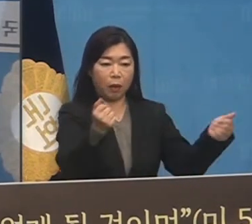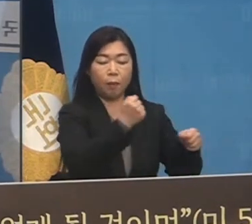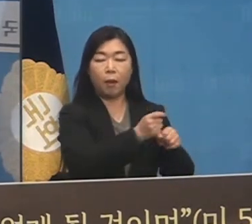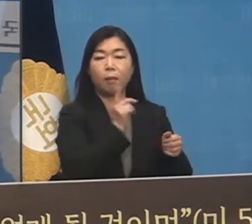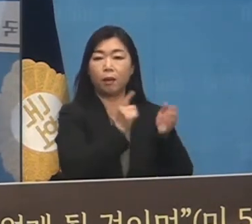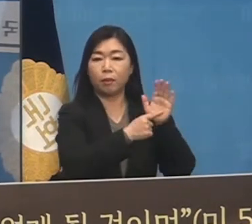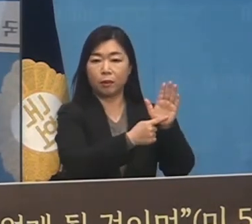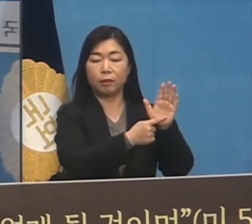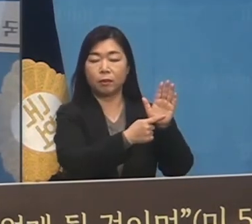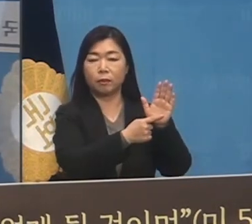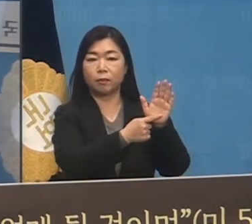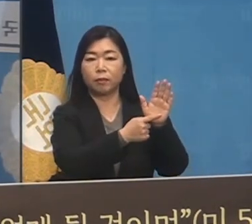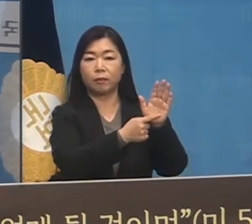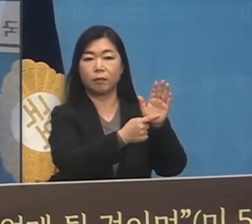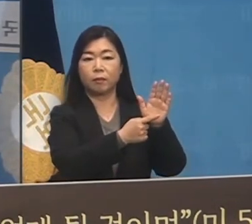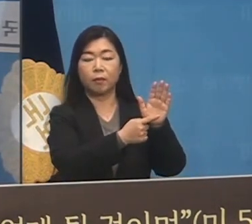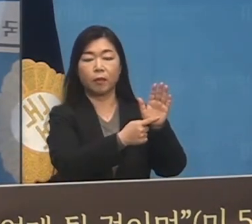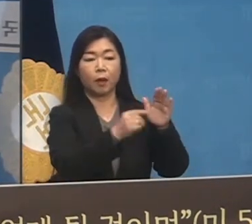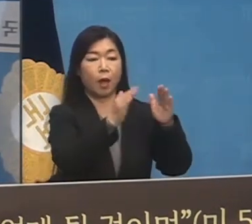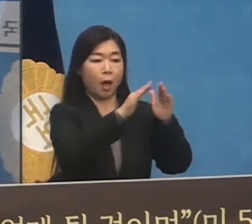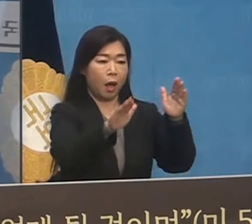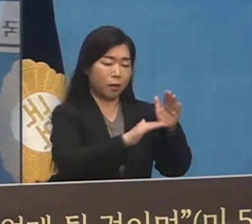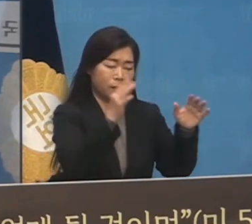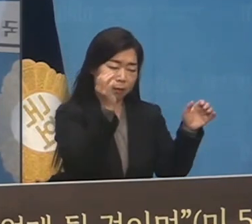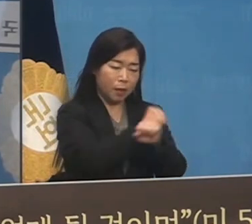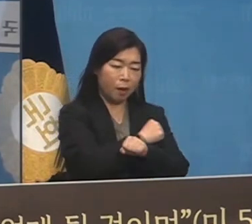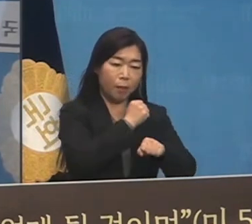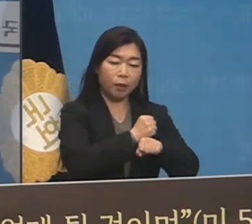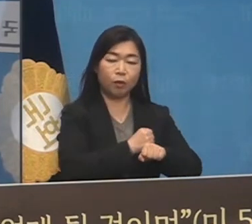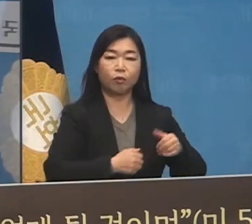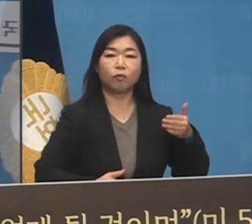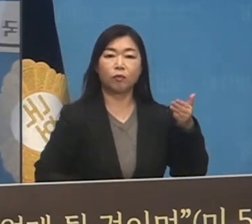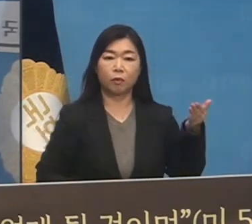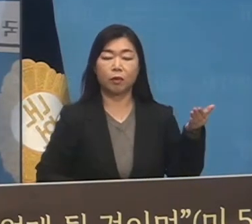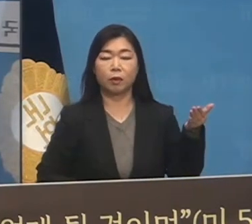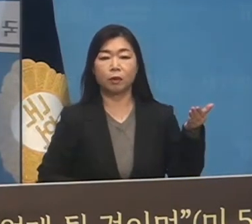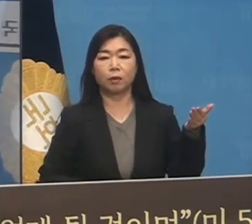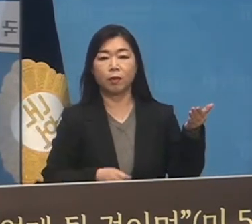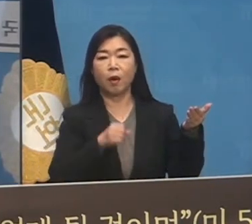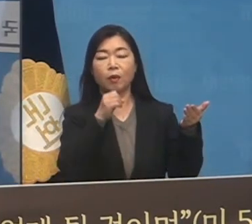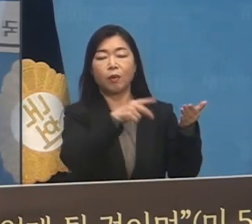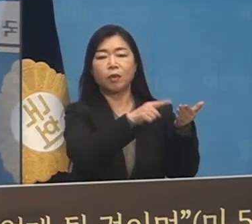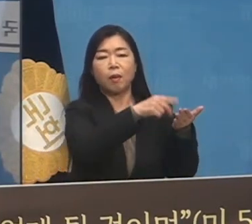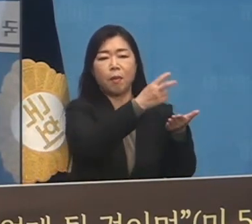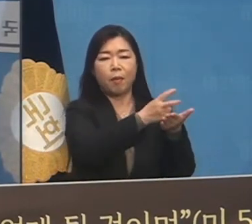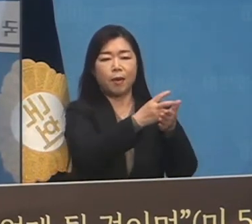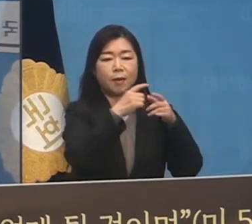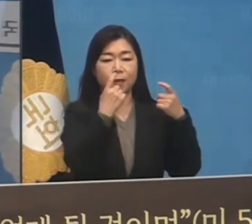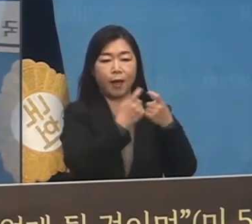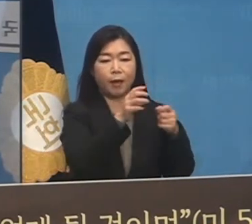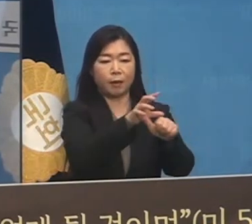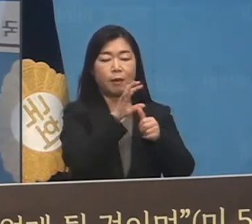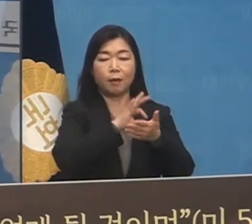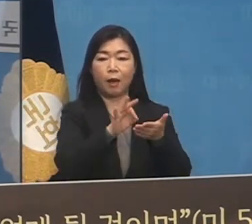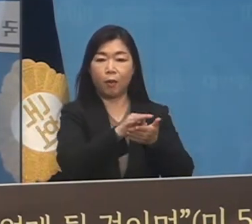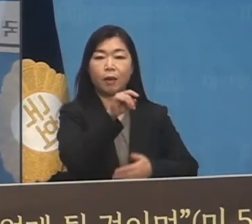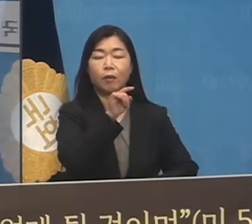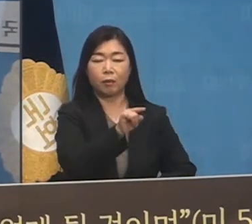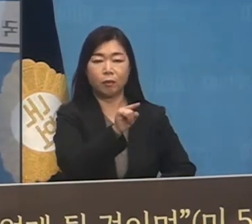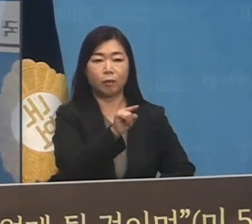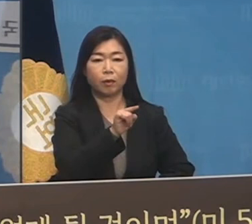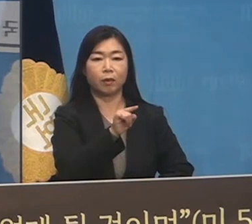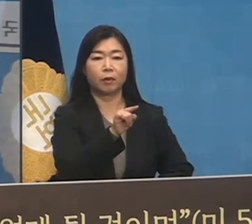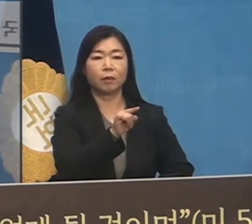것이다. 한 가족을 멸문지화에 이르도록 그 법을 사사화해서 집행한